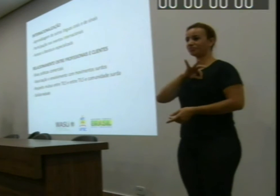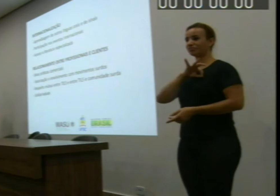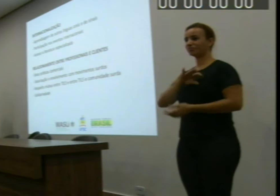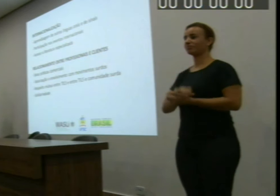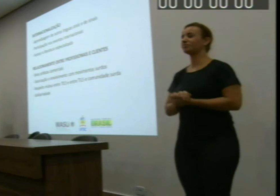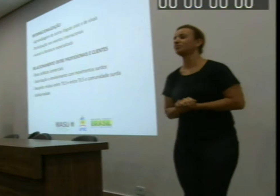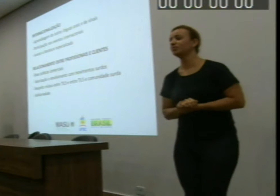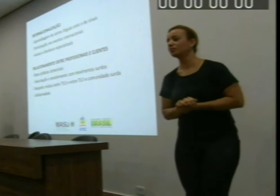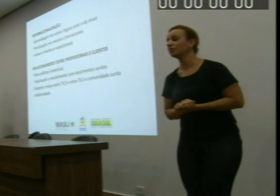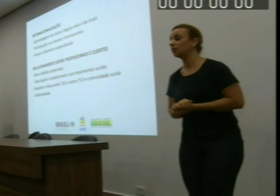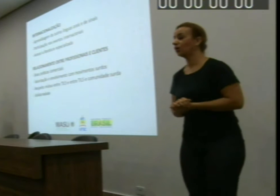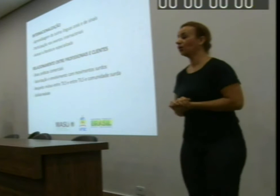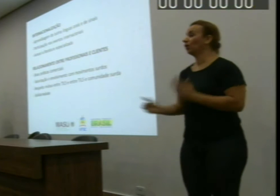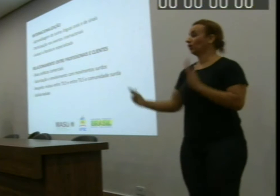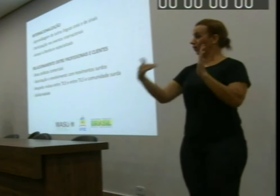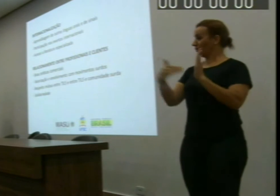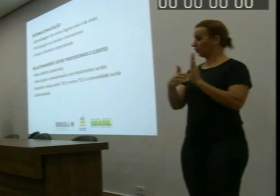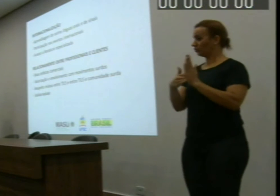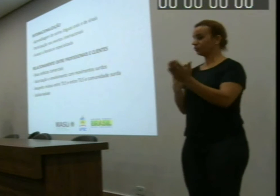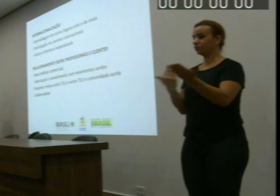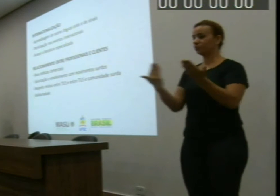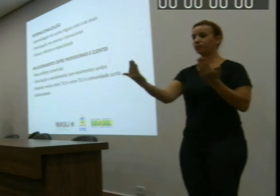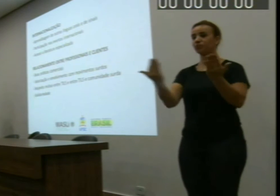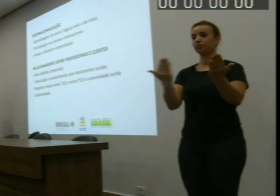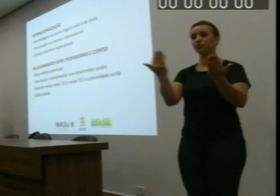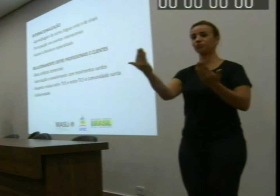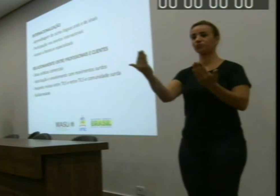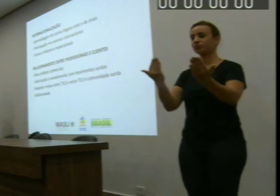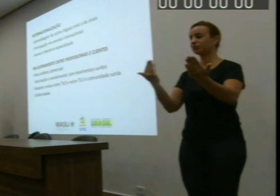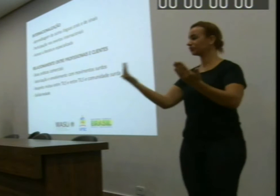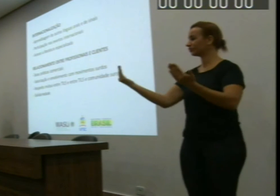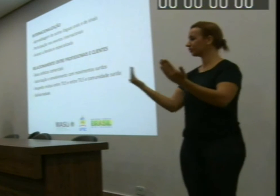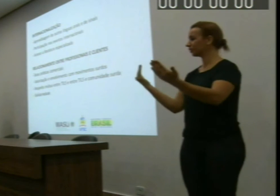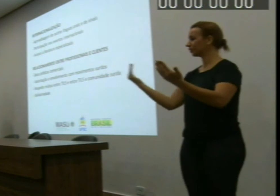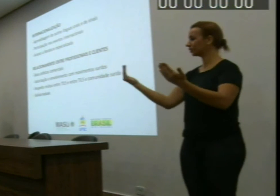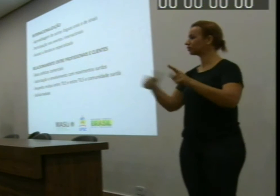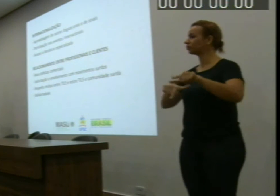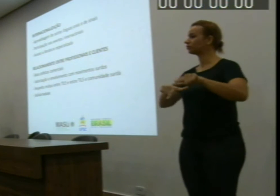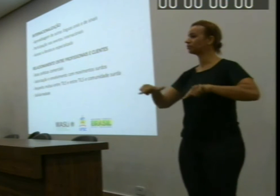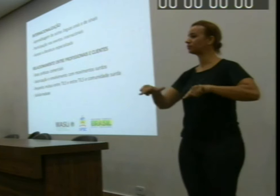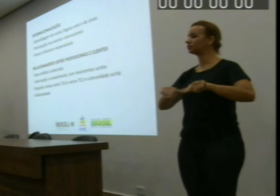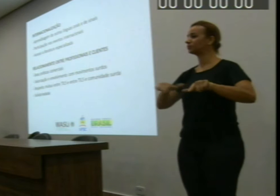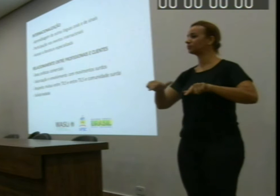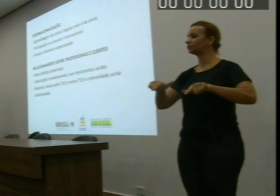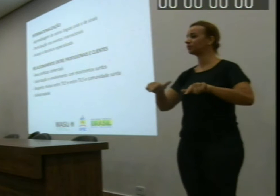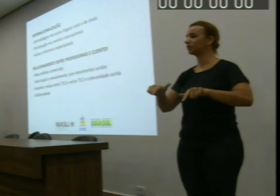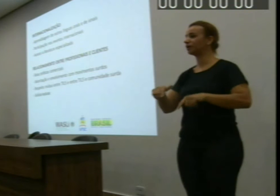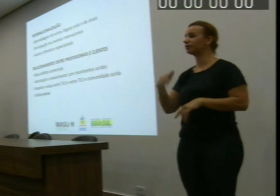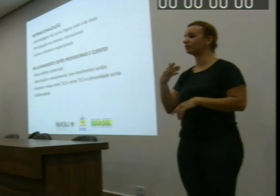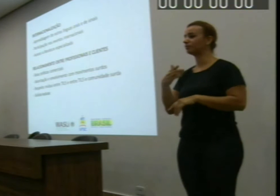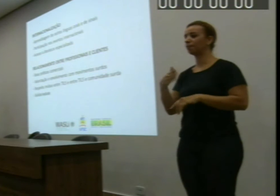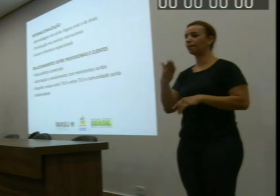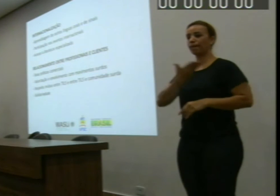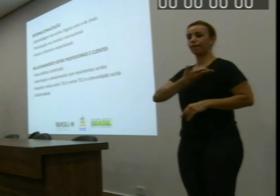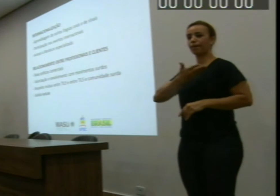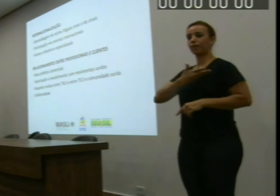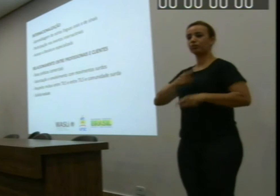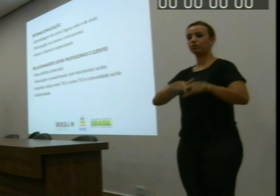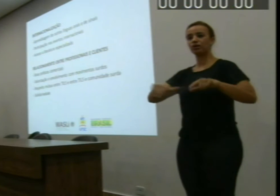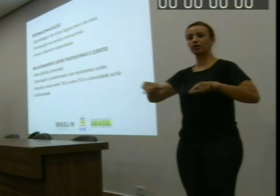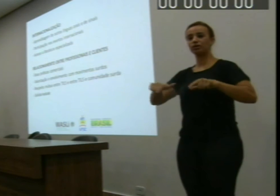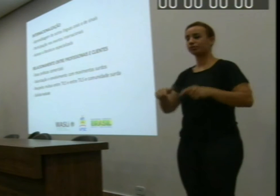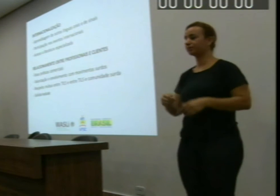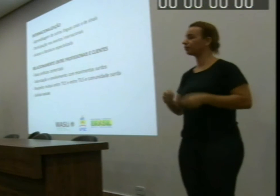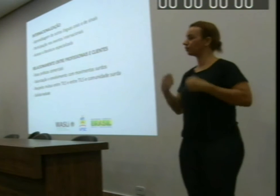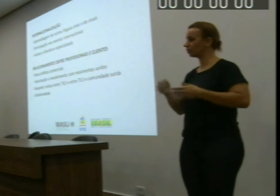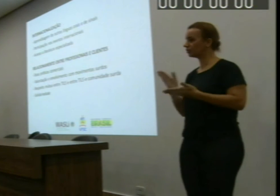profissionais e clientes a gente também precisa superar Esse aspecto na nossa profissão e avançar para um futuro um pouco mais